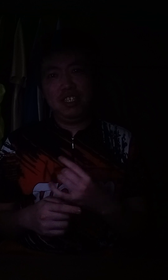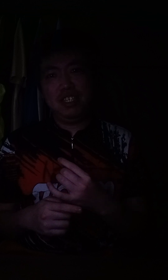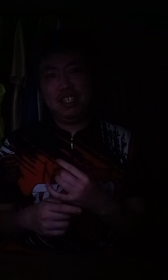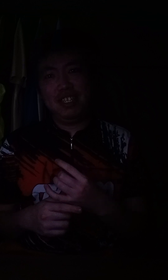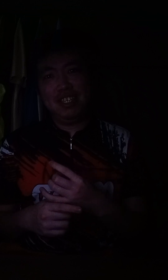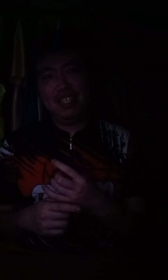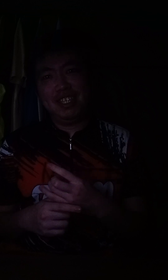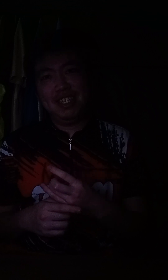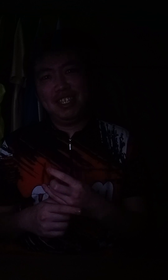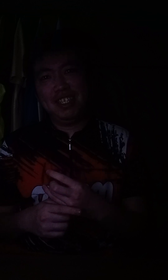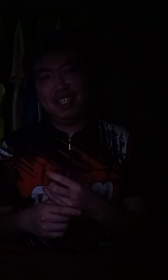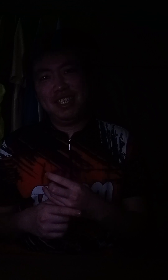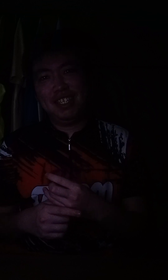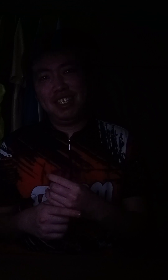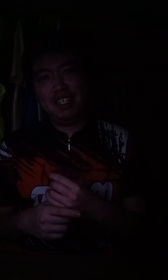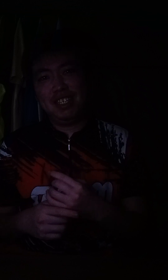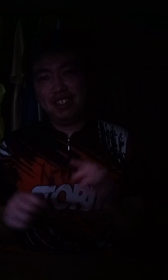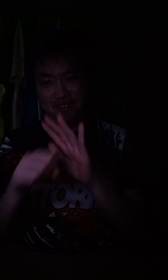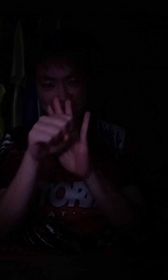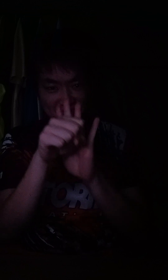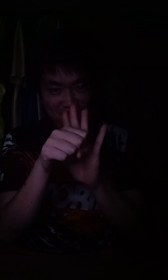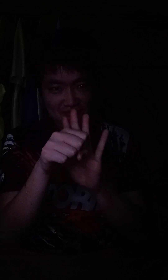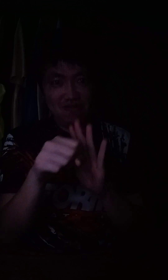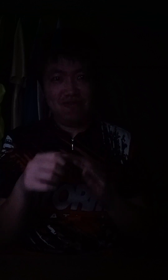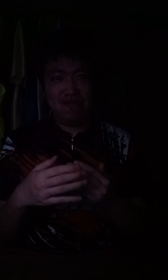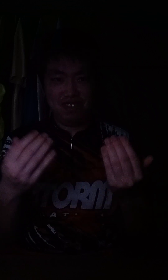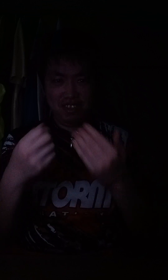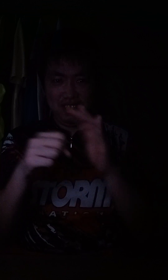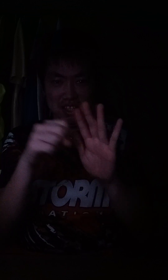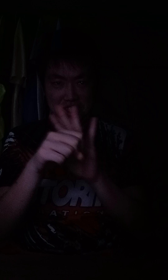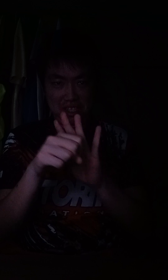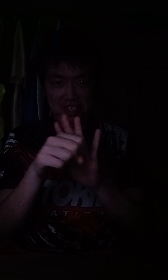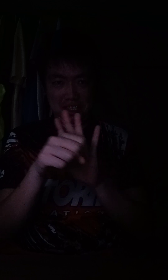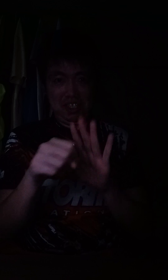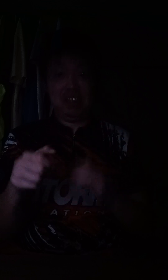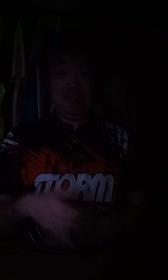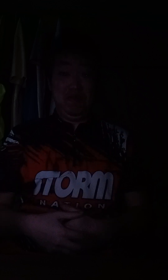응? 사랑해? 할머니도 사랑해. 자.